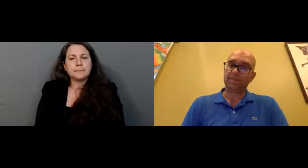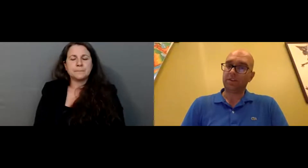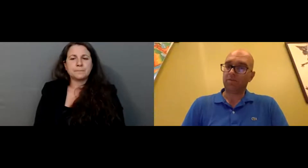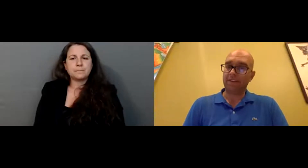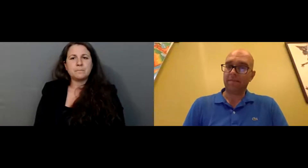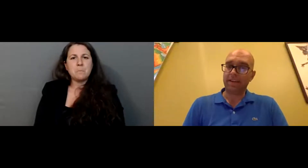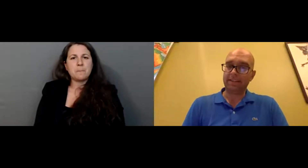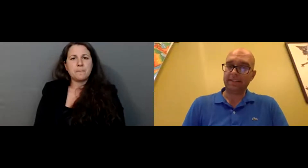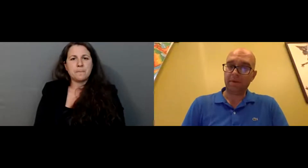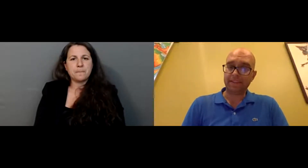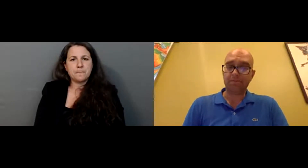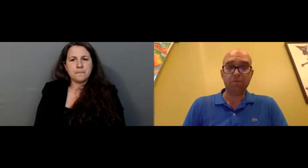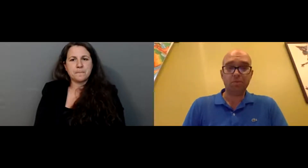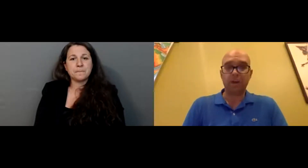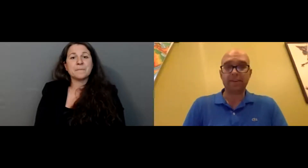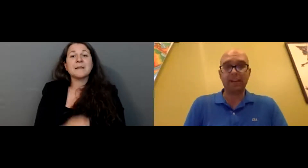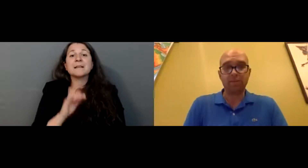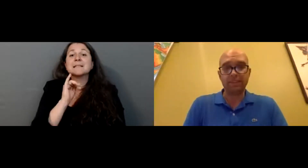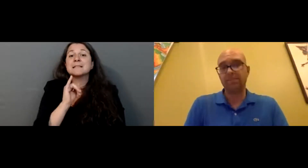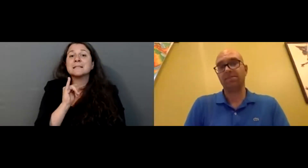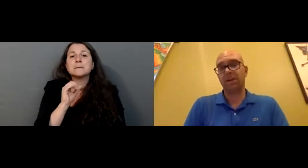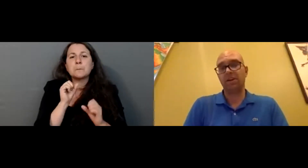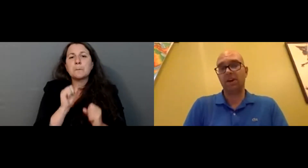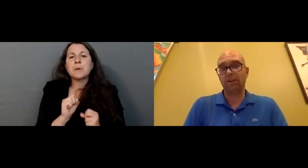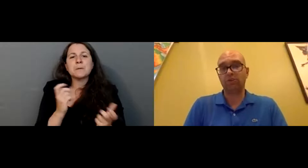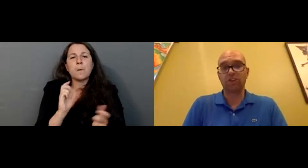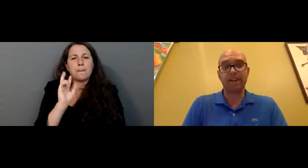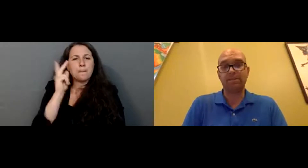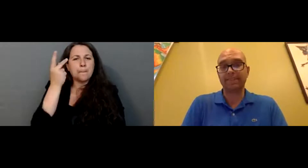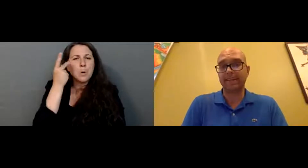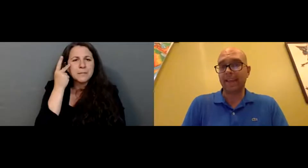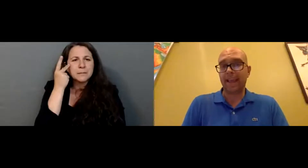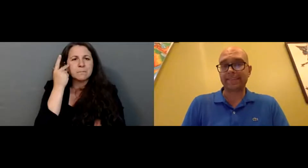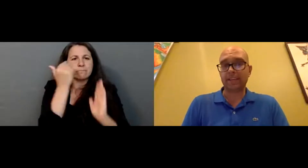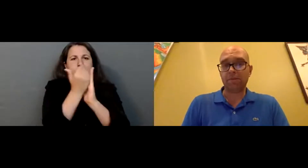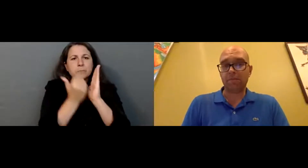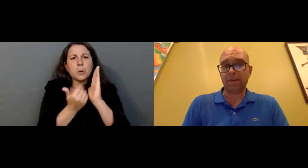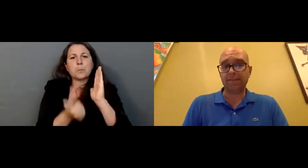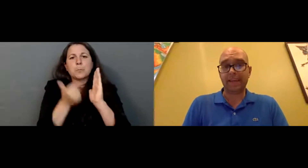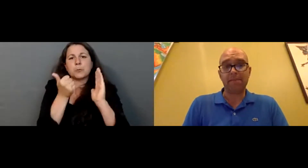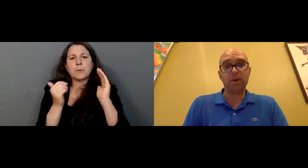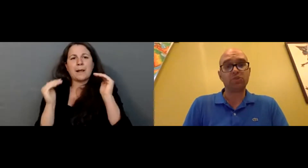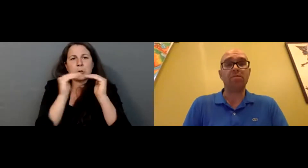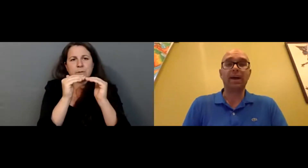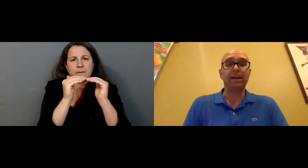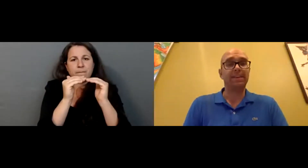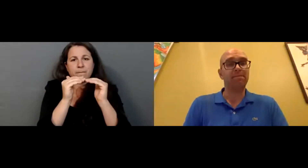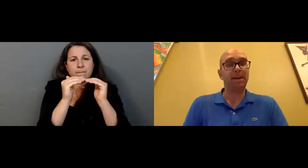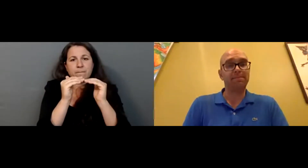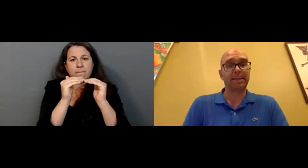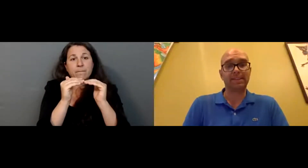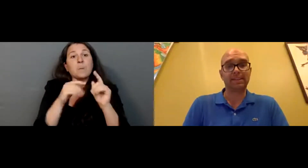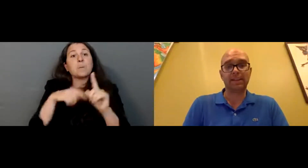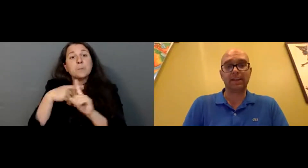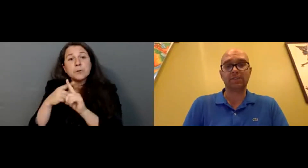si en fait on pouvait développer des politiques plus inclusives à la lutte au changement climatique, ça ne bénéficierait pas seulement évidemment